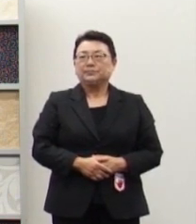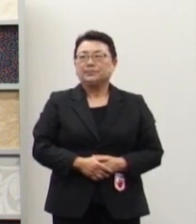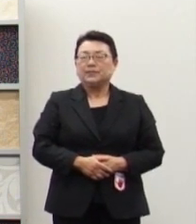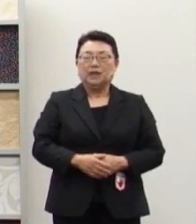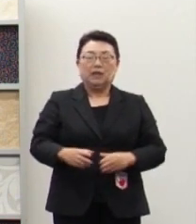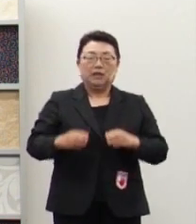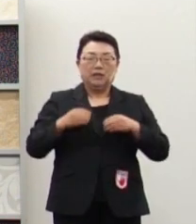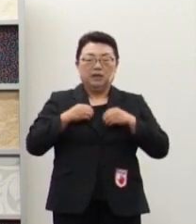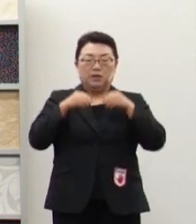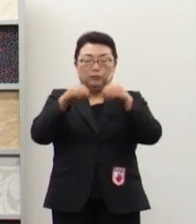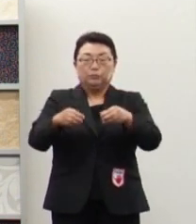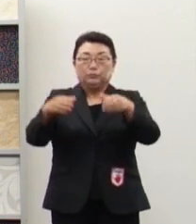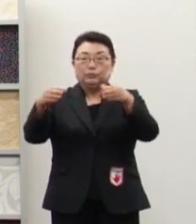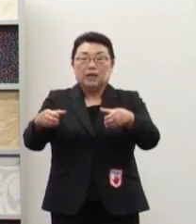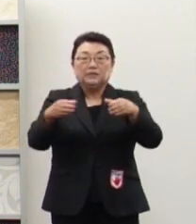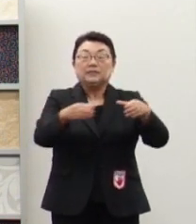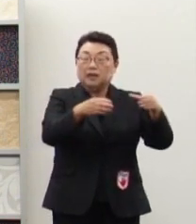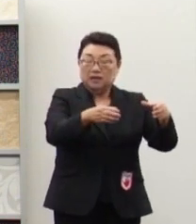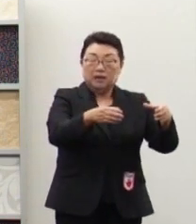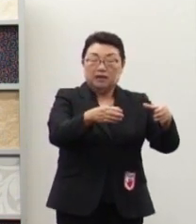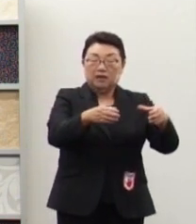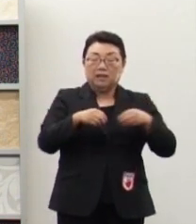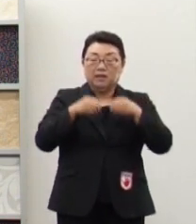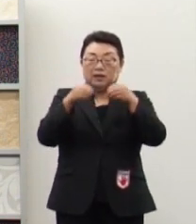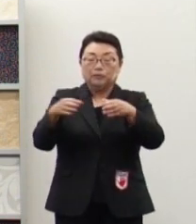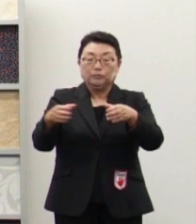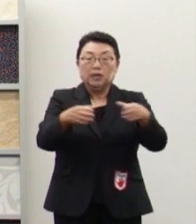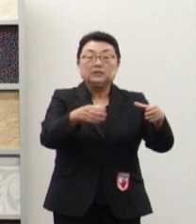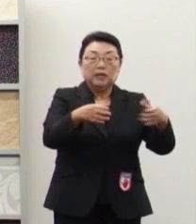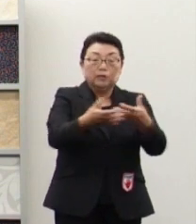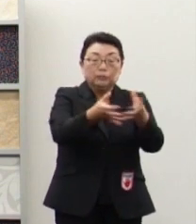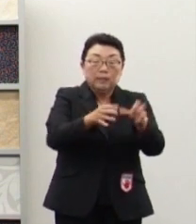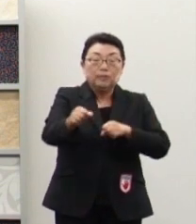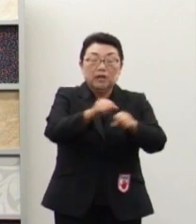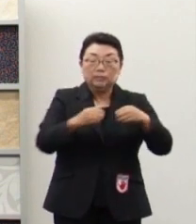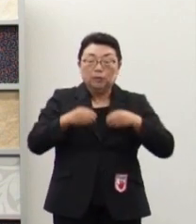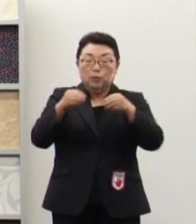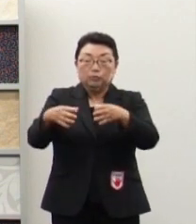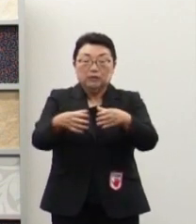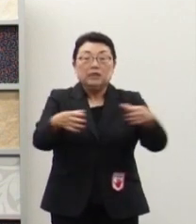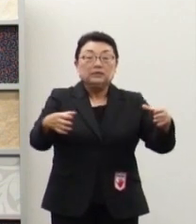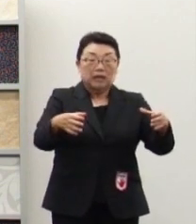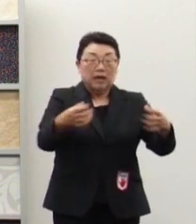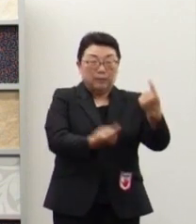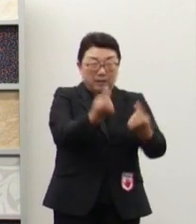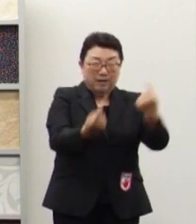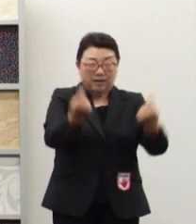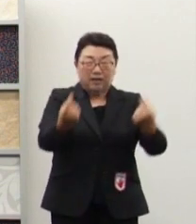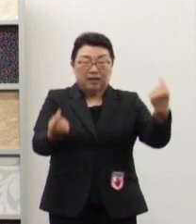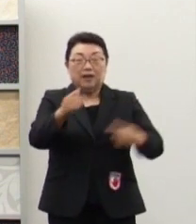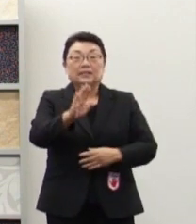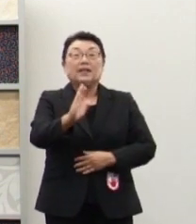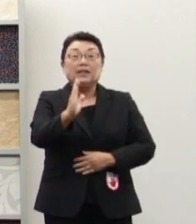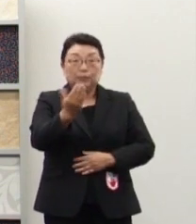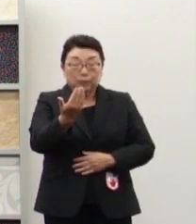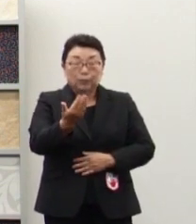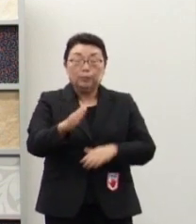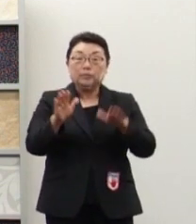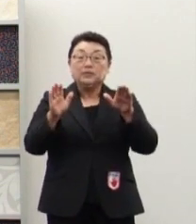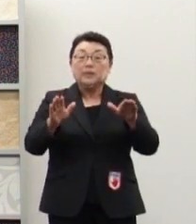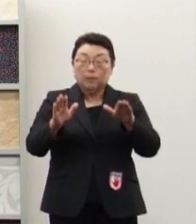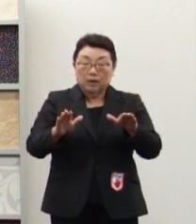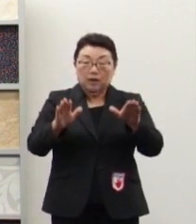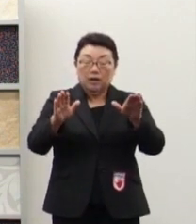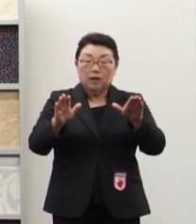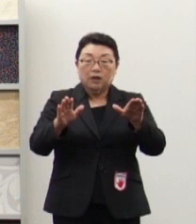学クラスター、今話がありましたように、部活動起因のクラスター、一時はそれもそればっかりでしたけれども、これは最